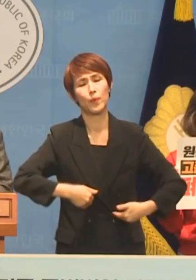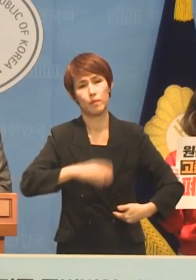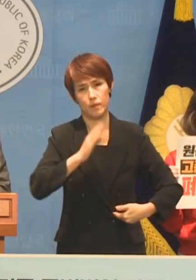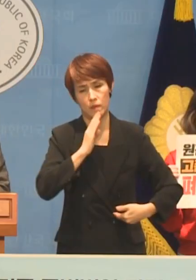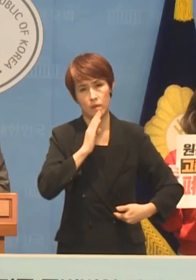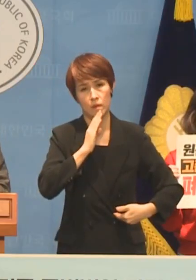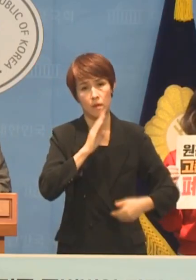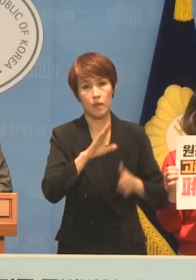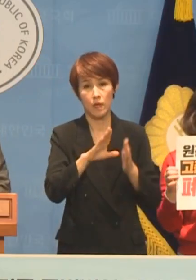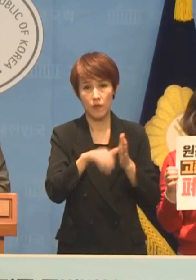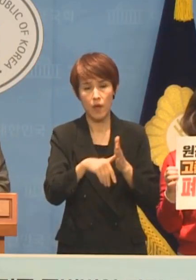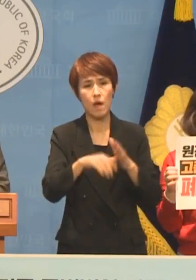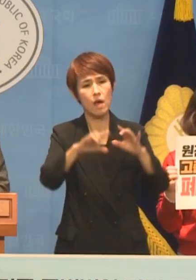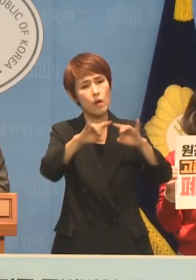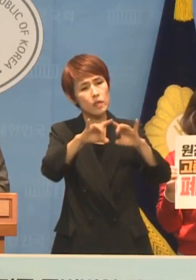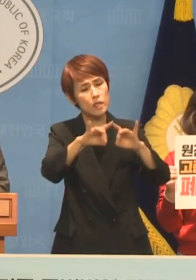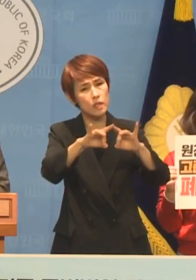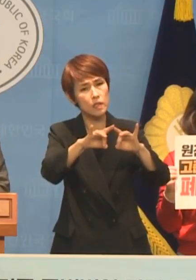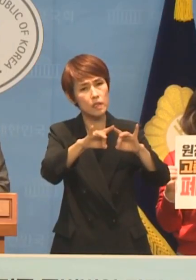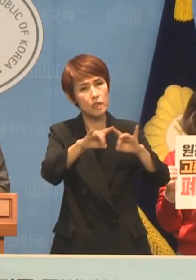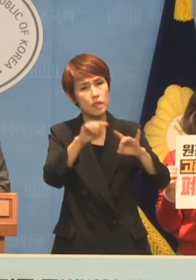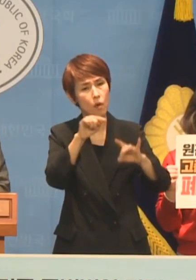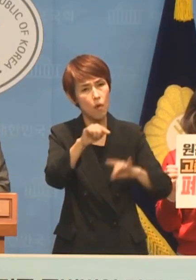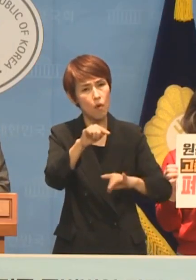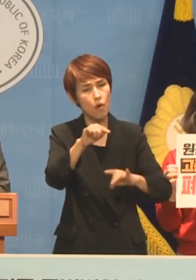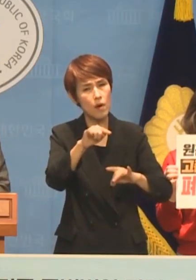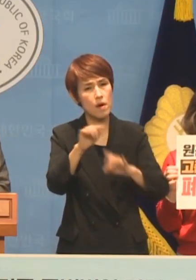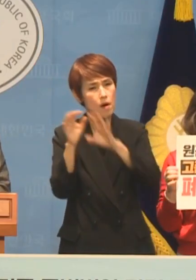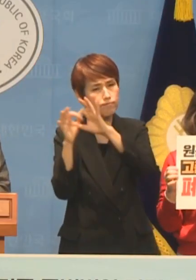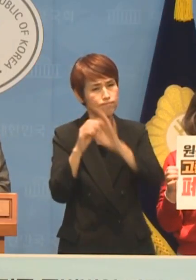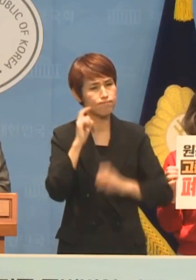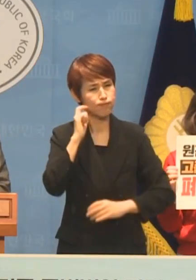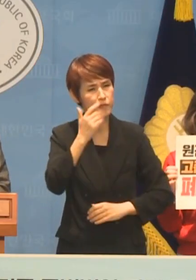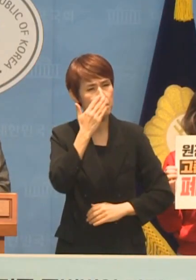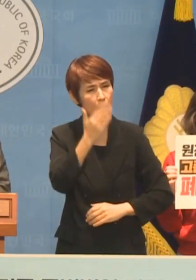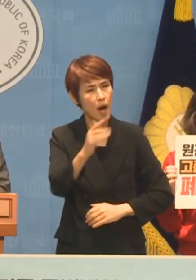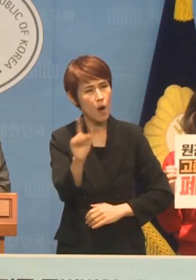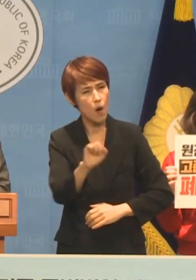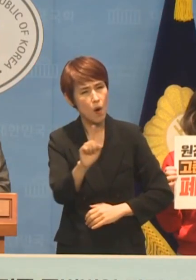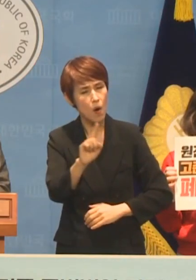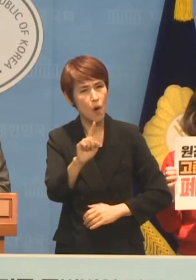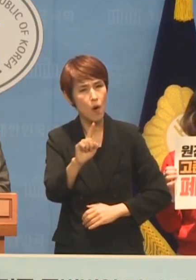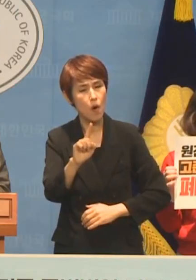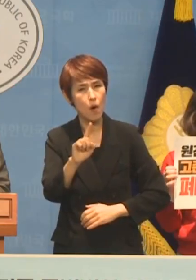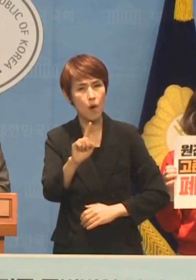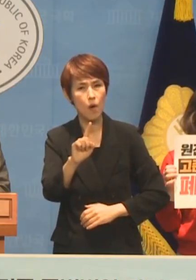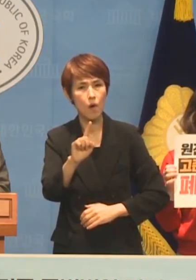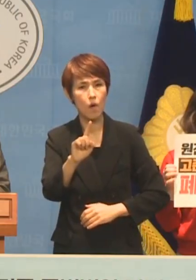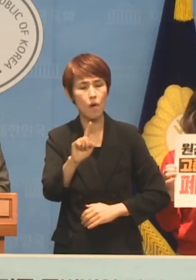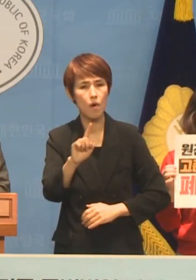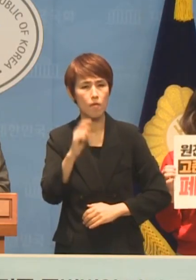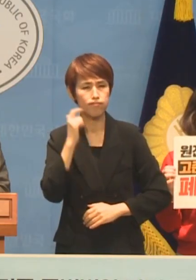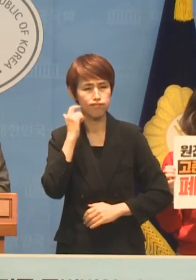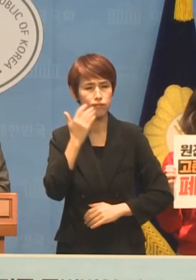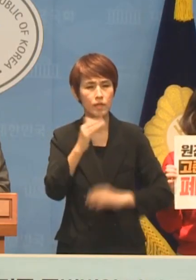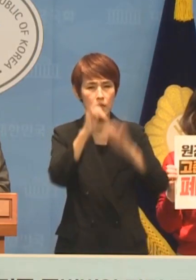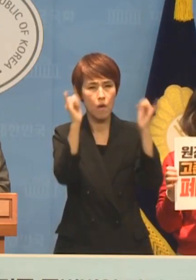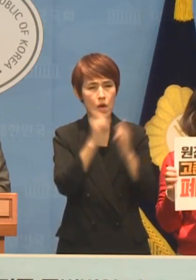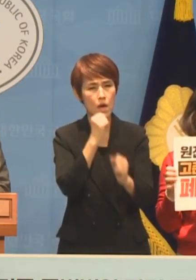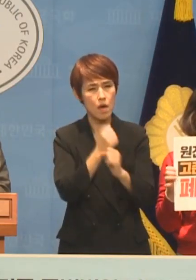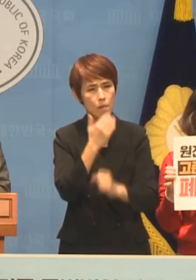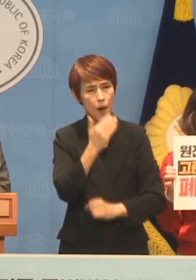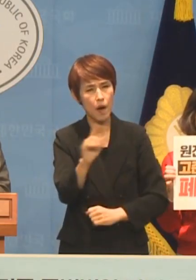어떤 에너지원이 지속 가능한 사회를 이루어질 수 있는지, 지속 가능한 사회로 전환이